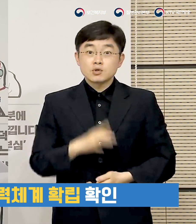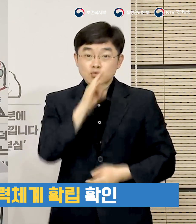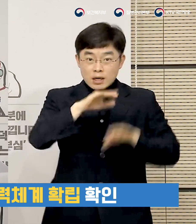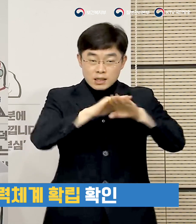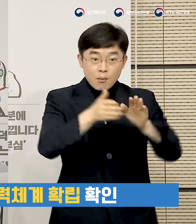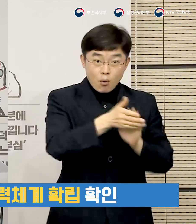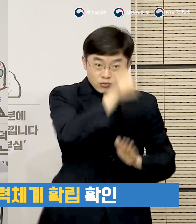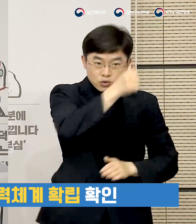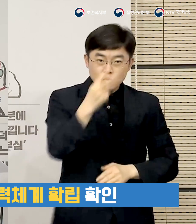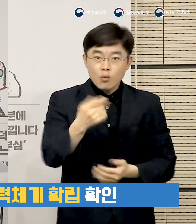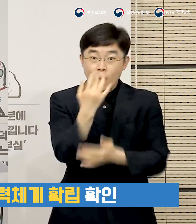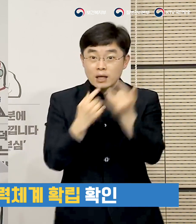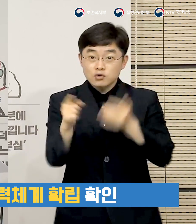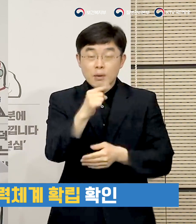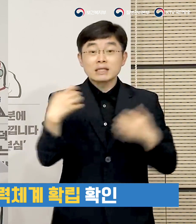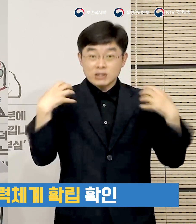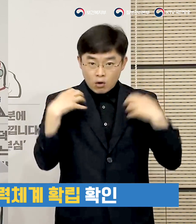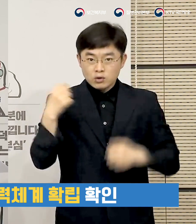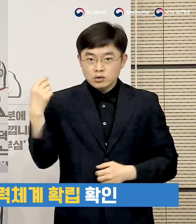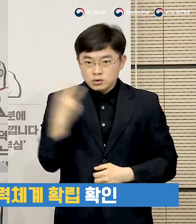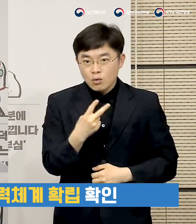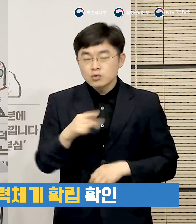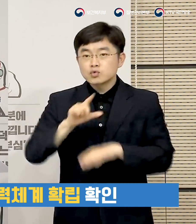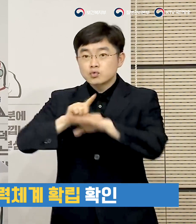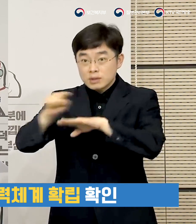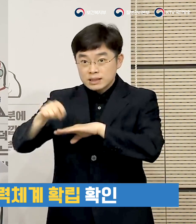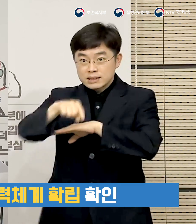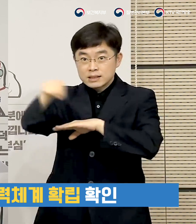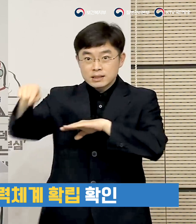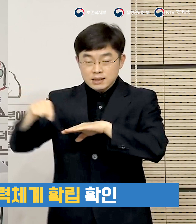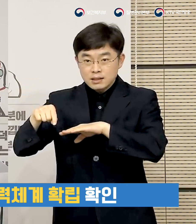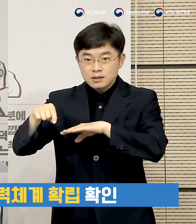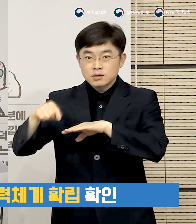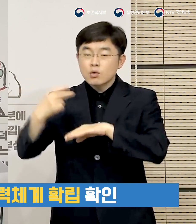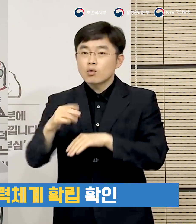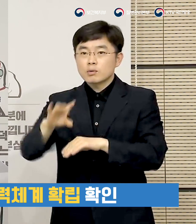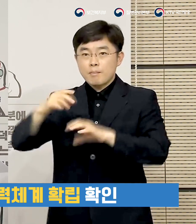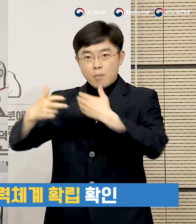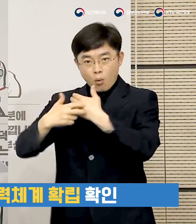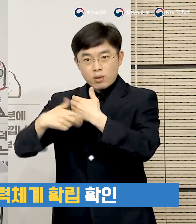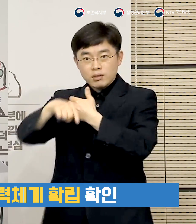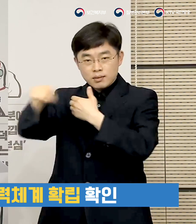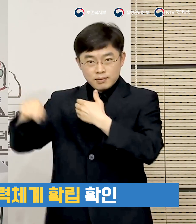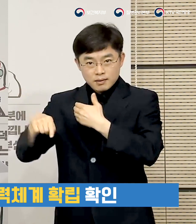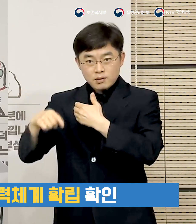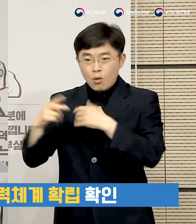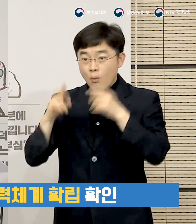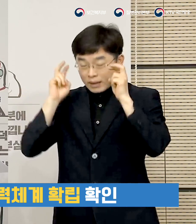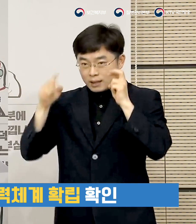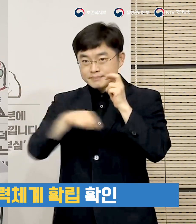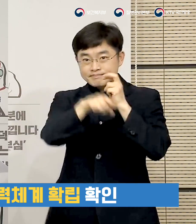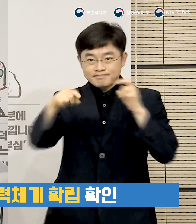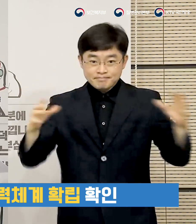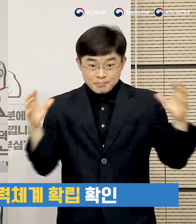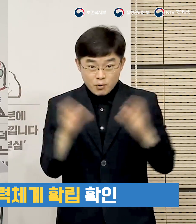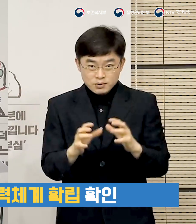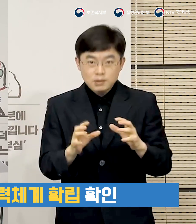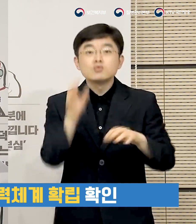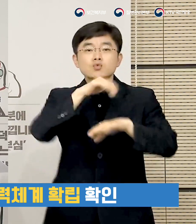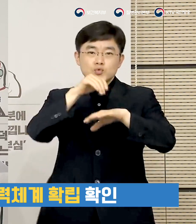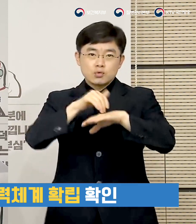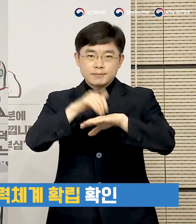중앙사고수습본부, 소방청, 수도권 지자체, 국립중앙의료원을 비롯한 유관기관과 민간 전문가들이